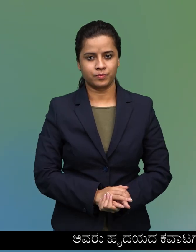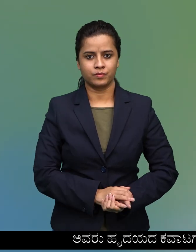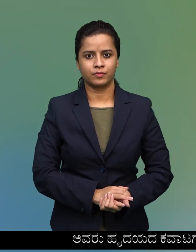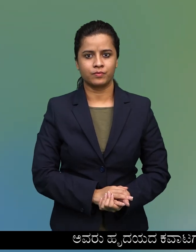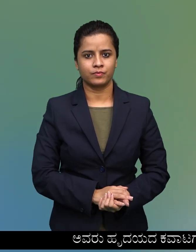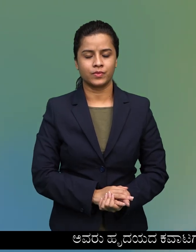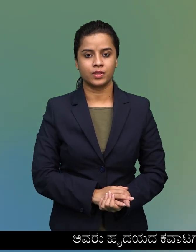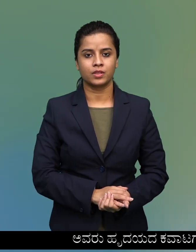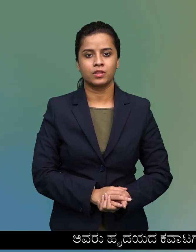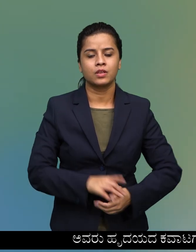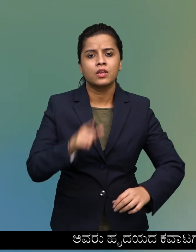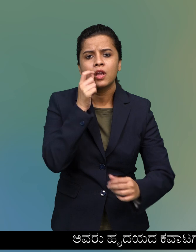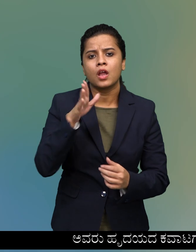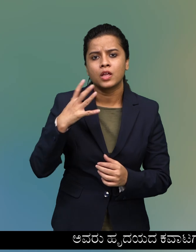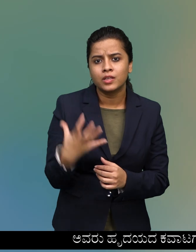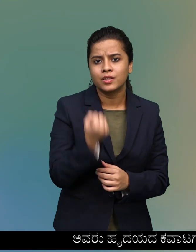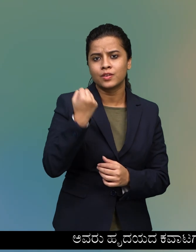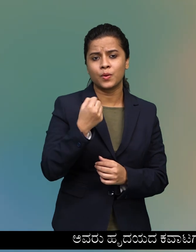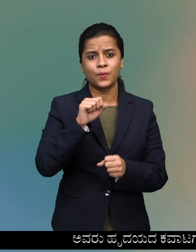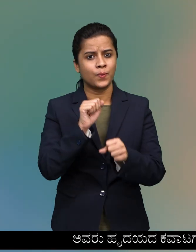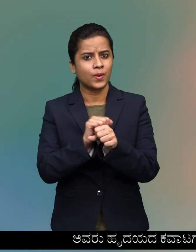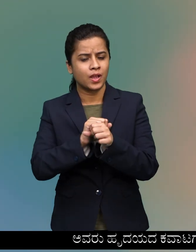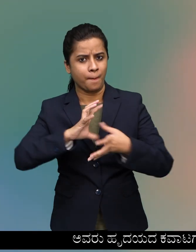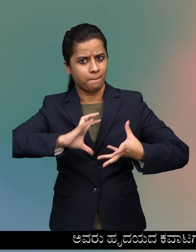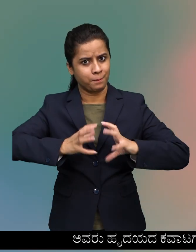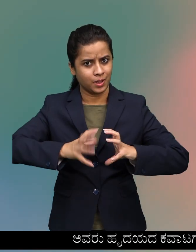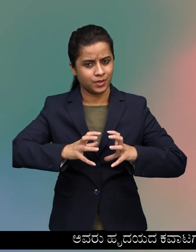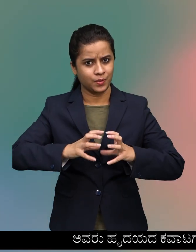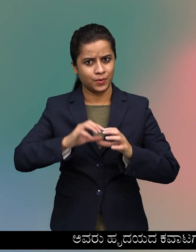ಅವರು ಹೃದಯದ ಕವಾಟಗಳ ಕೆಲಸದ ಕಾರ್ಯವಿಧಾನವನ್ನು ಕಂಡುಹಿಡಿದರು.